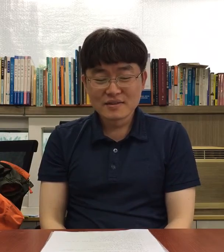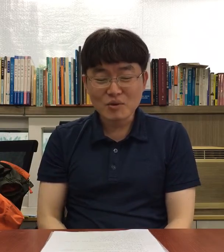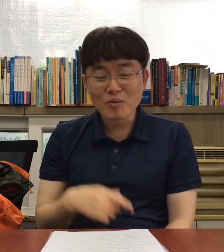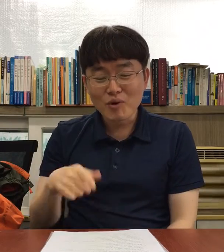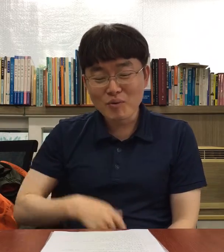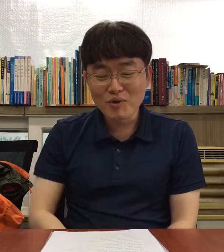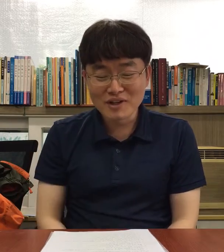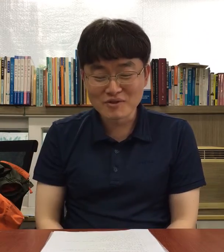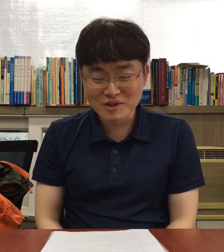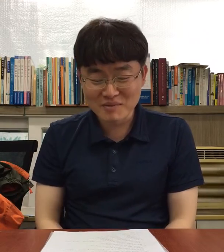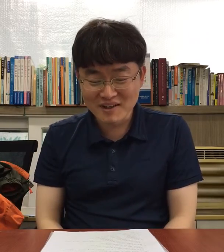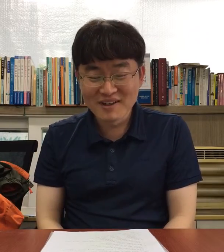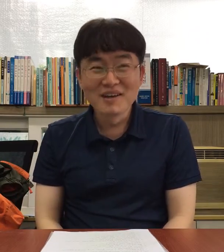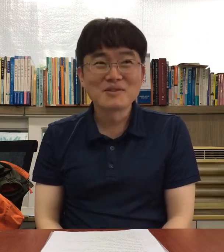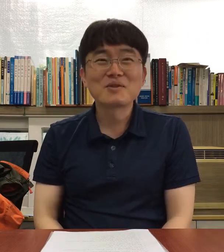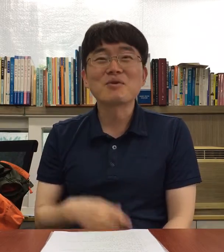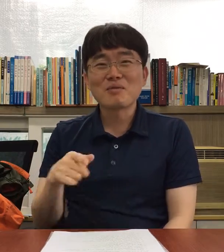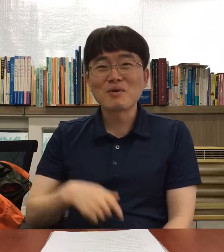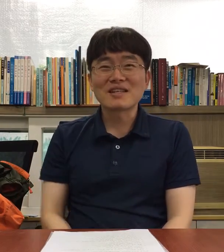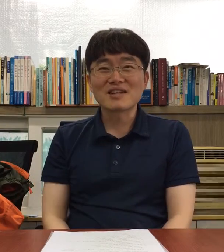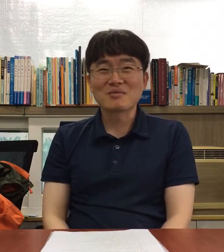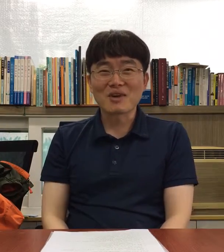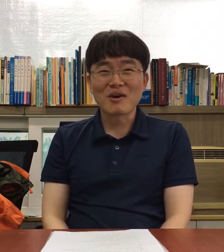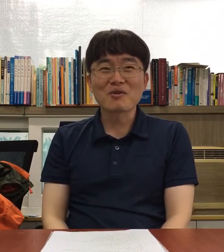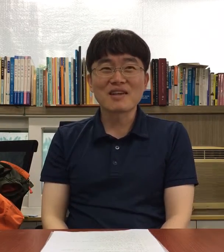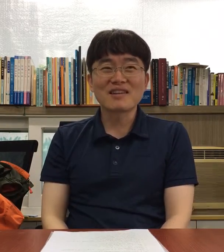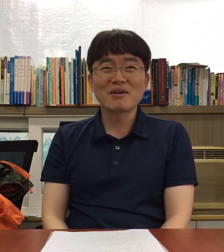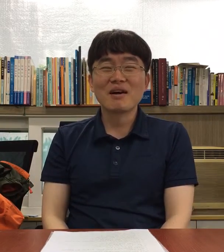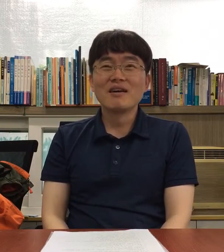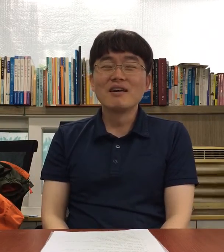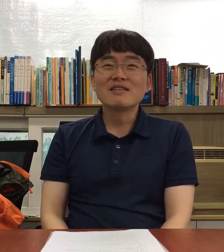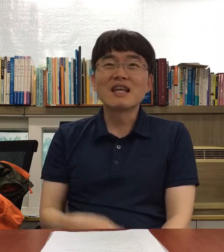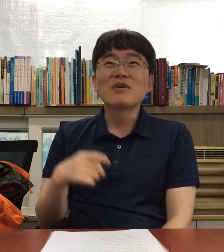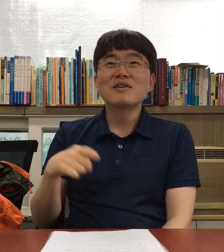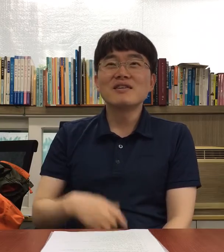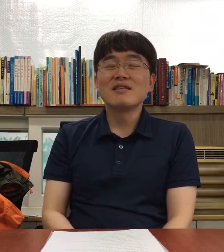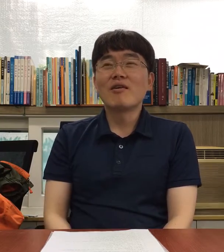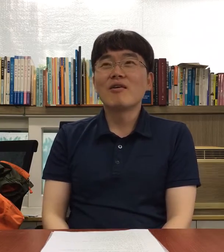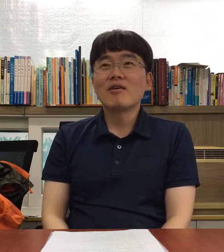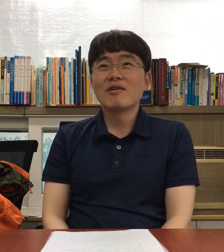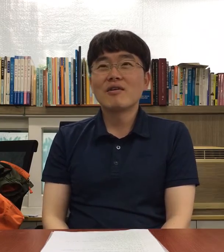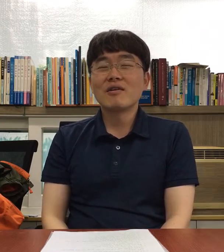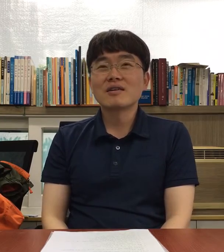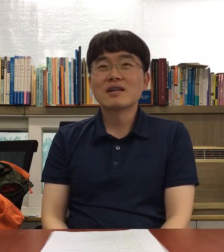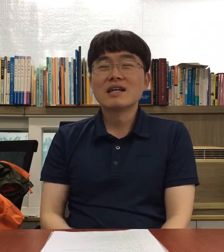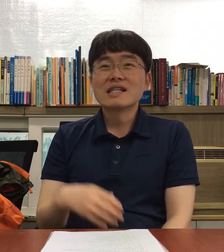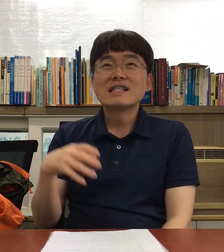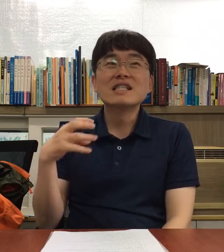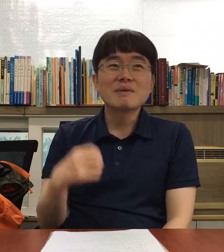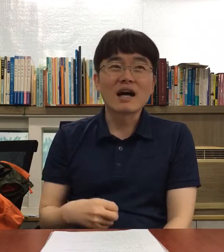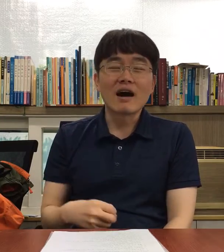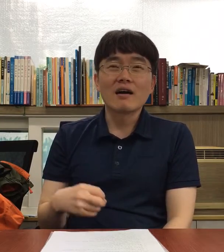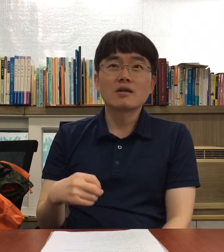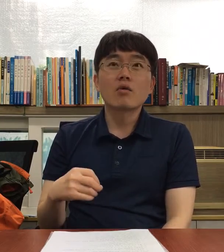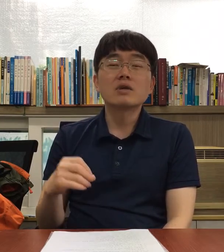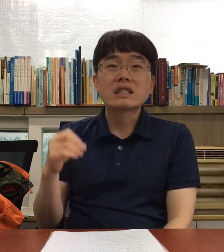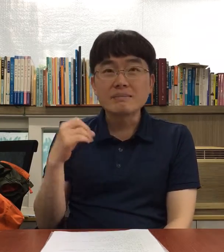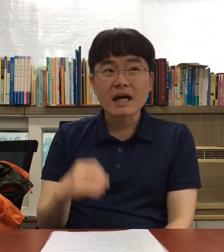조금 어려운 표현이 될 수 있습니다. 저도 이 표현 자체가 좀 이렇게 어렵긴 한데요. 근데 이거를 그림이나 또는